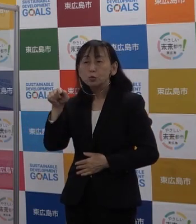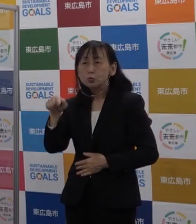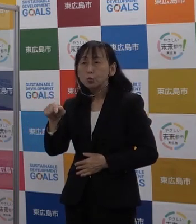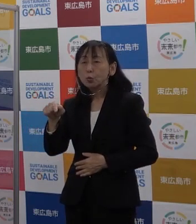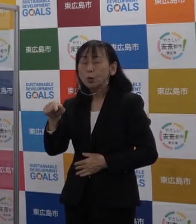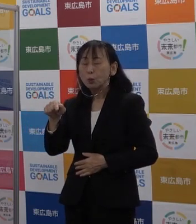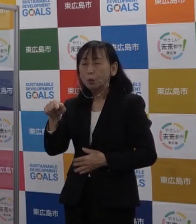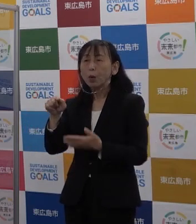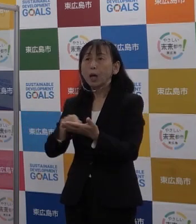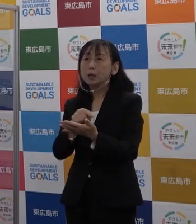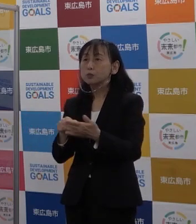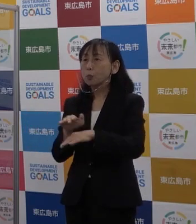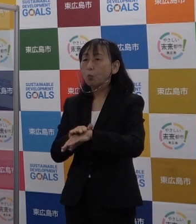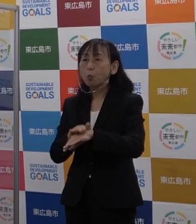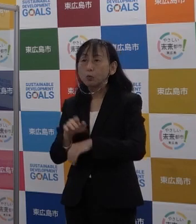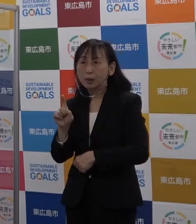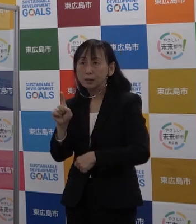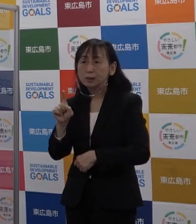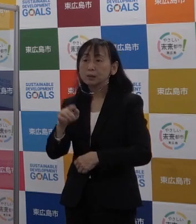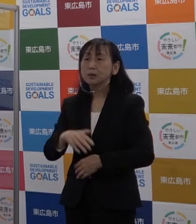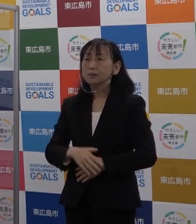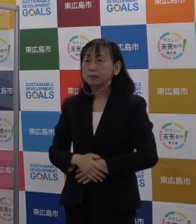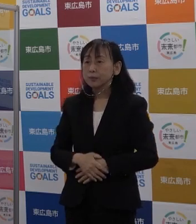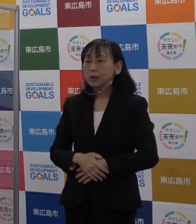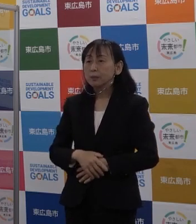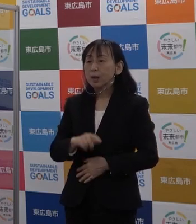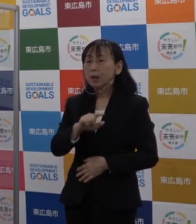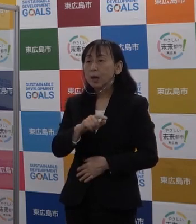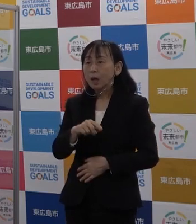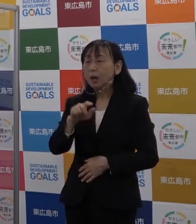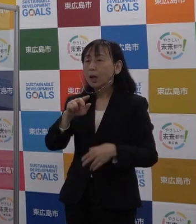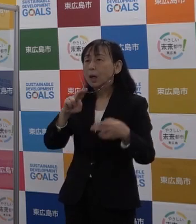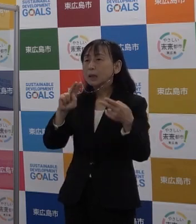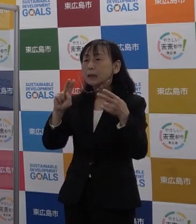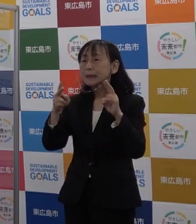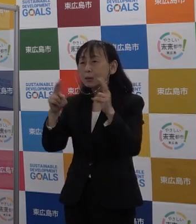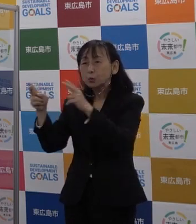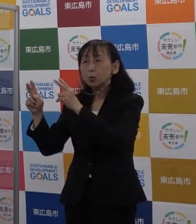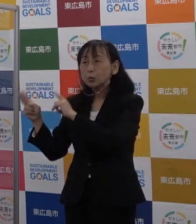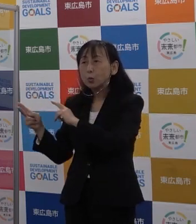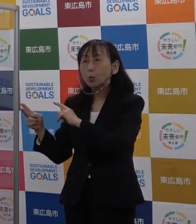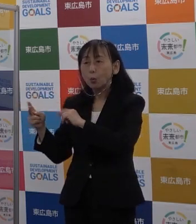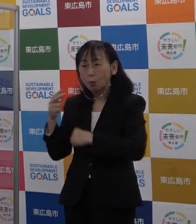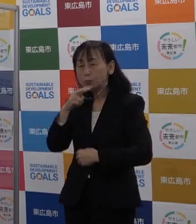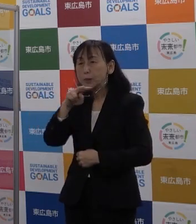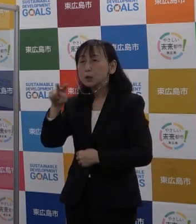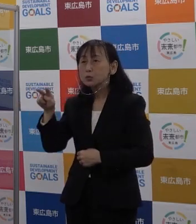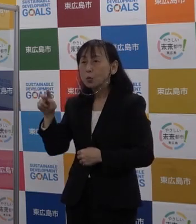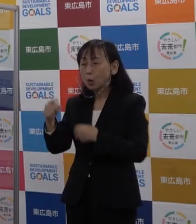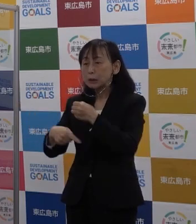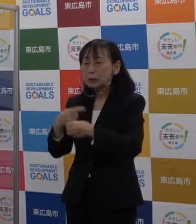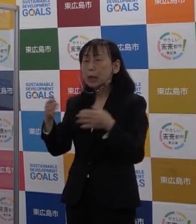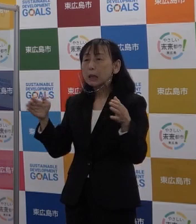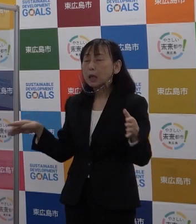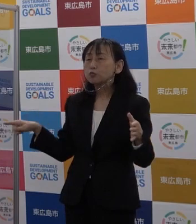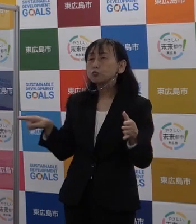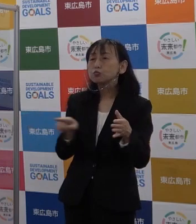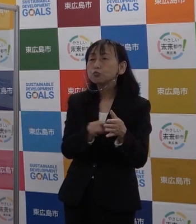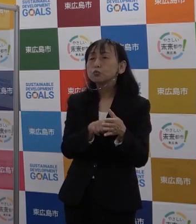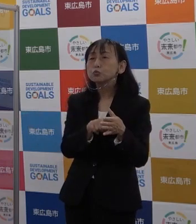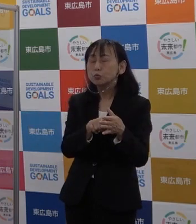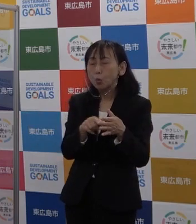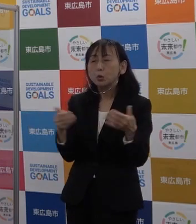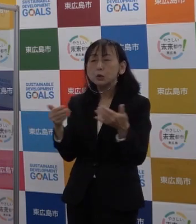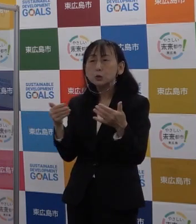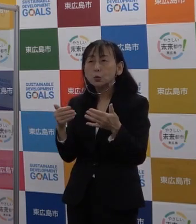として、まあ、そこにはいろいろ企業が立地しているわけですけども、企業単位で見ると年間を通じた仕事がないということで雇用